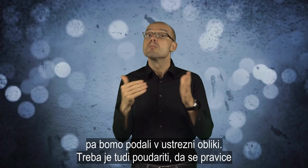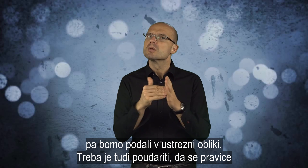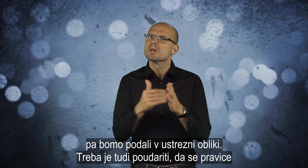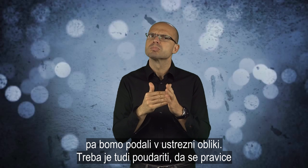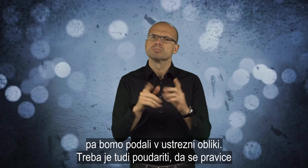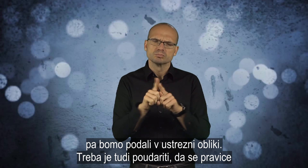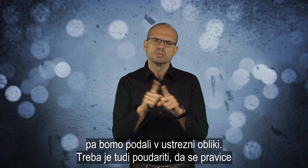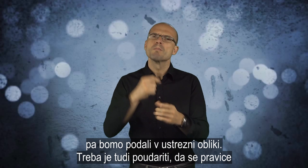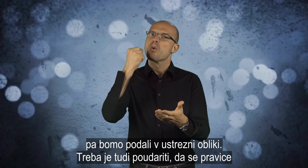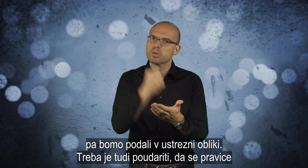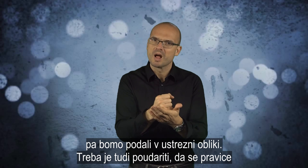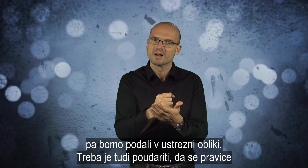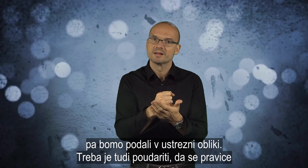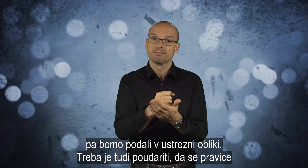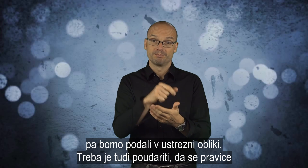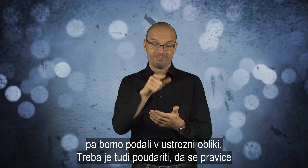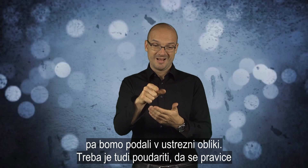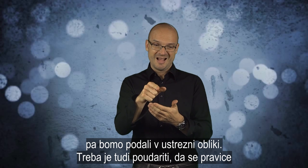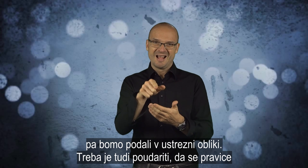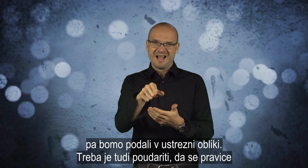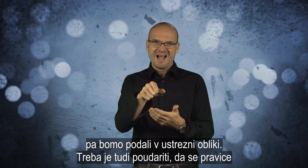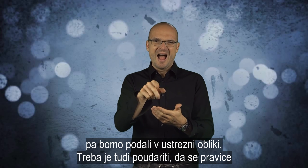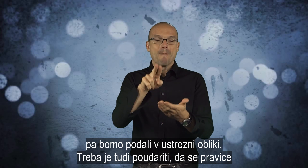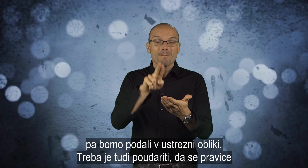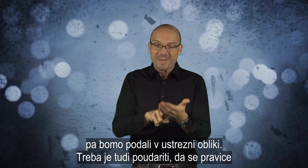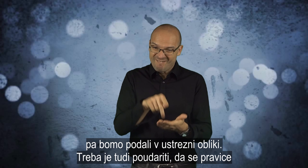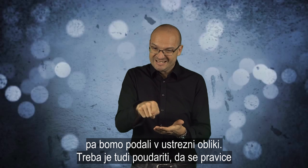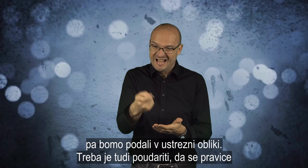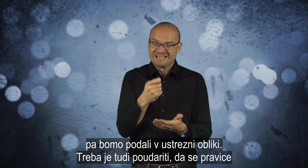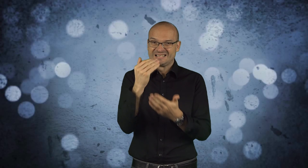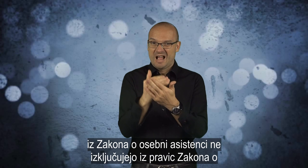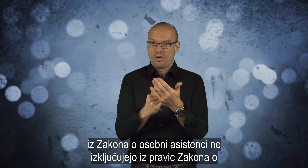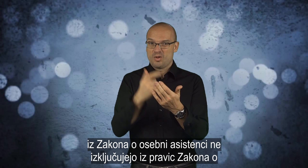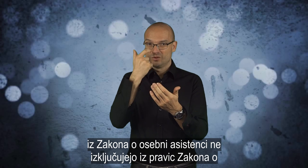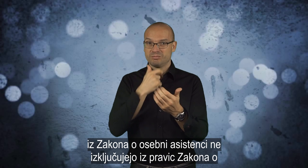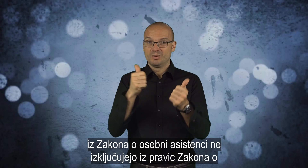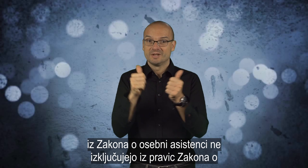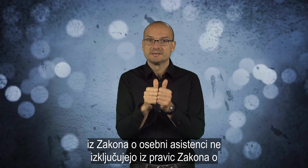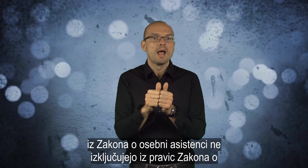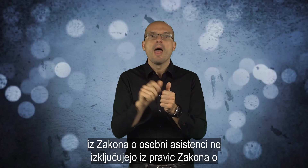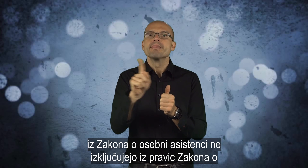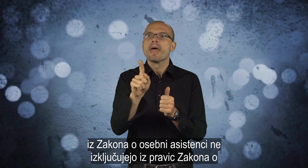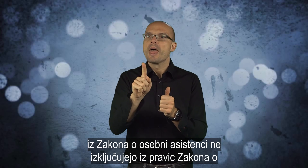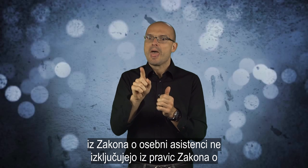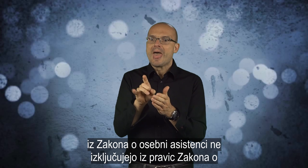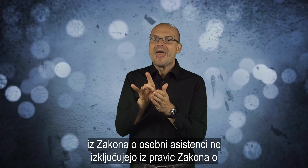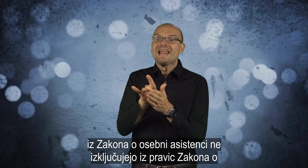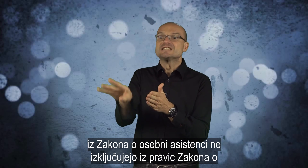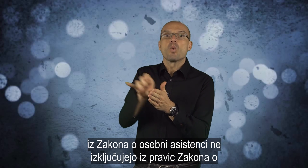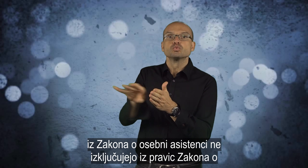Treba je tudi poudariti, da se pravice iz zakona o osebni asistenci ne izključujejo iz pravic zakona o